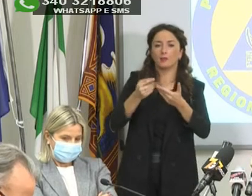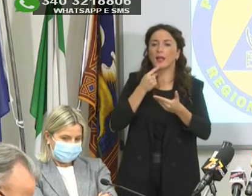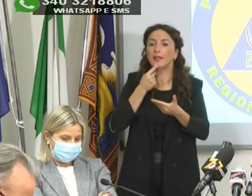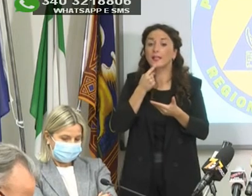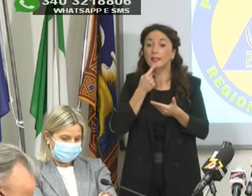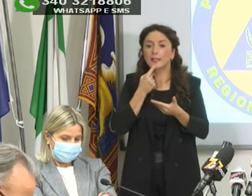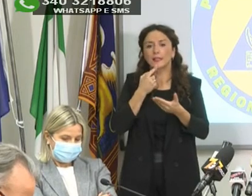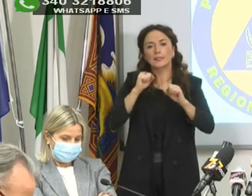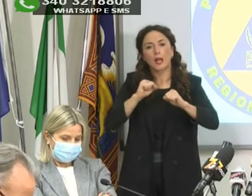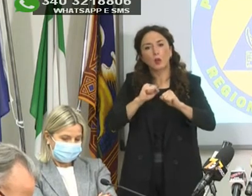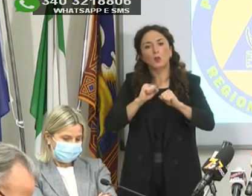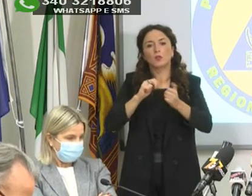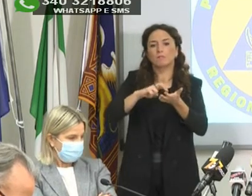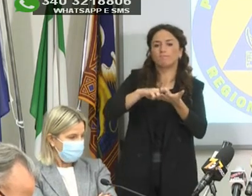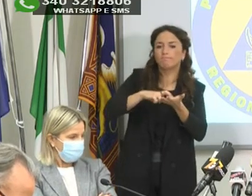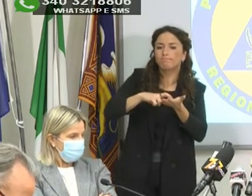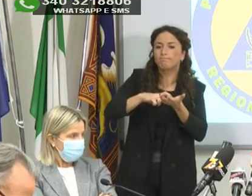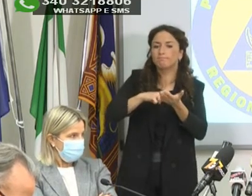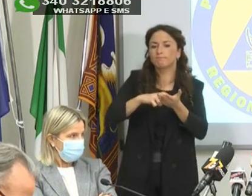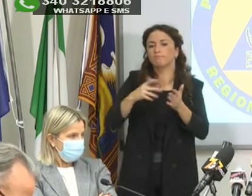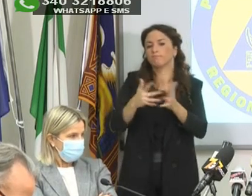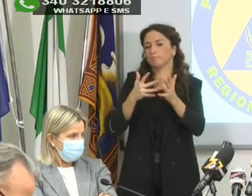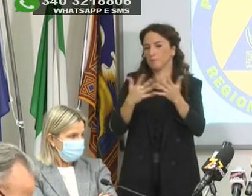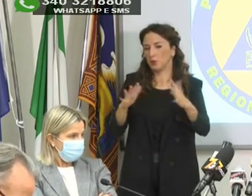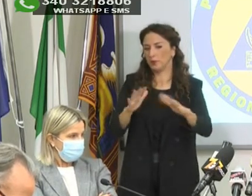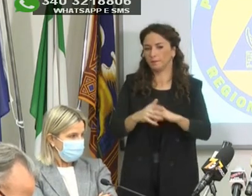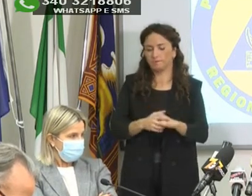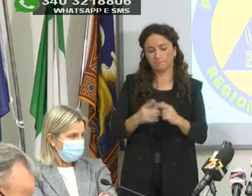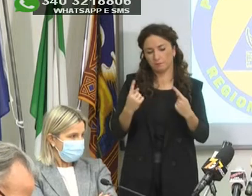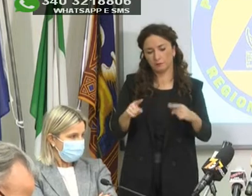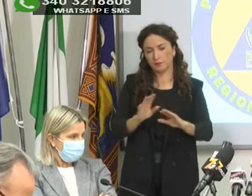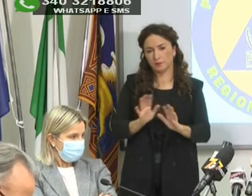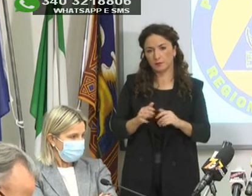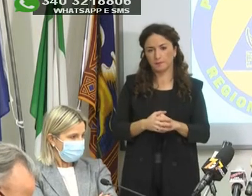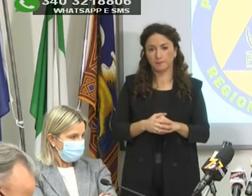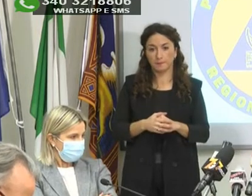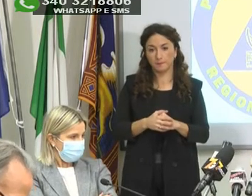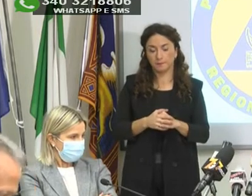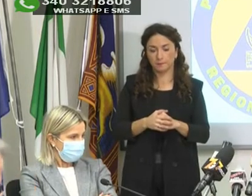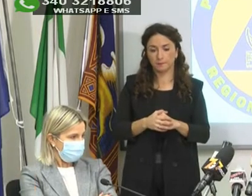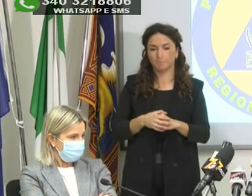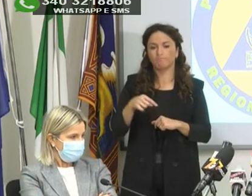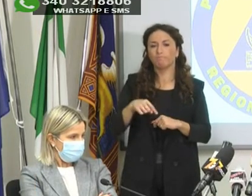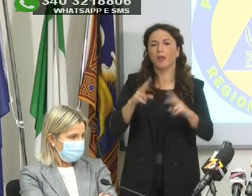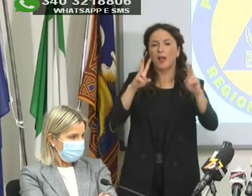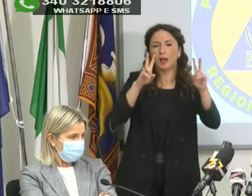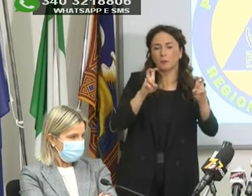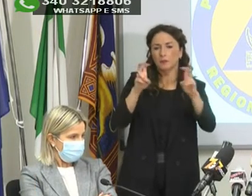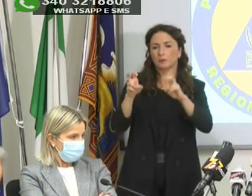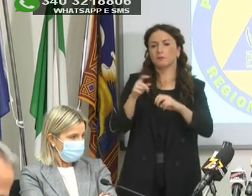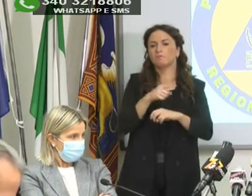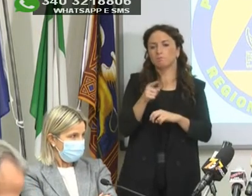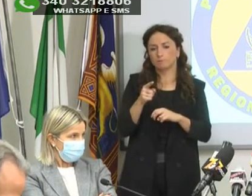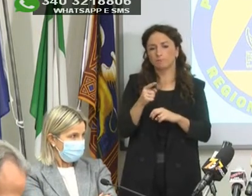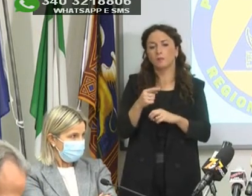la salute un po' più cagionevole o si trovano in difficoltà. Tutto qua. Oggi abbiamo parlato appunto di questi temi,